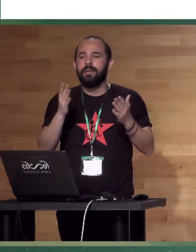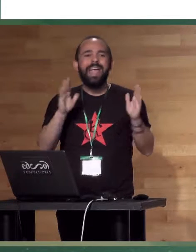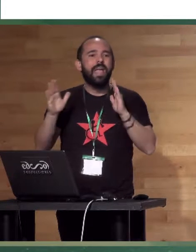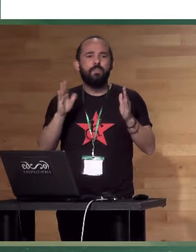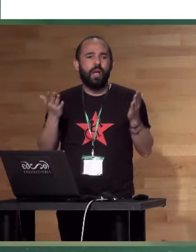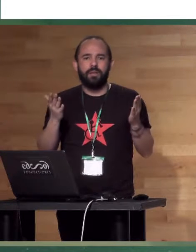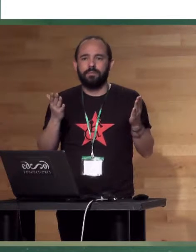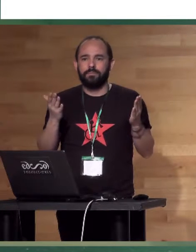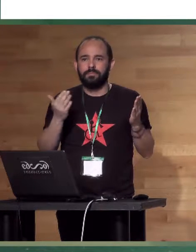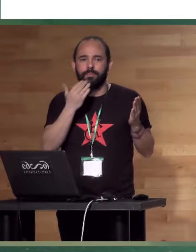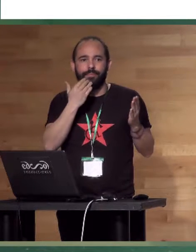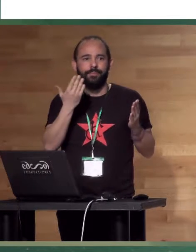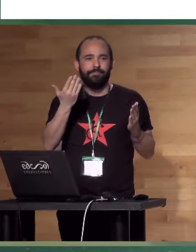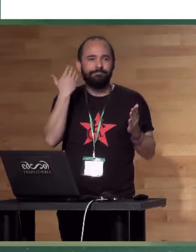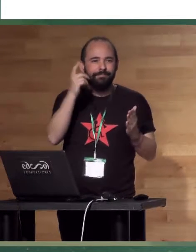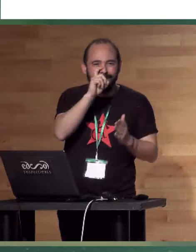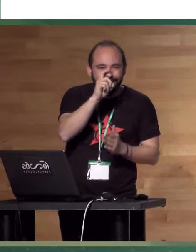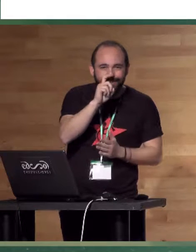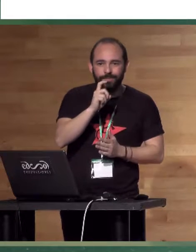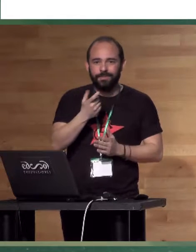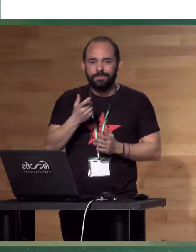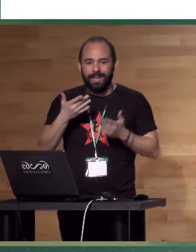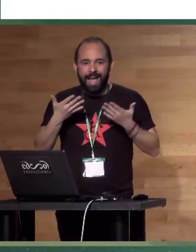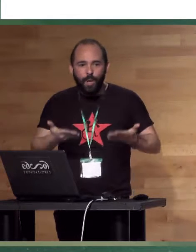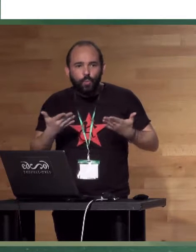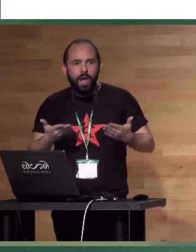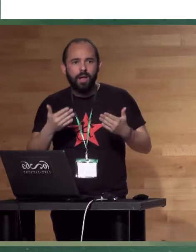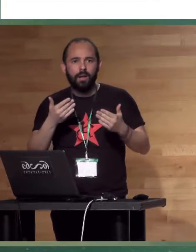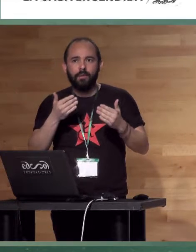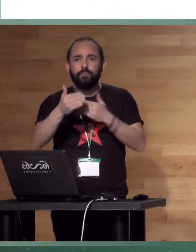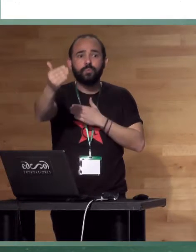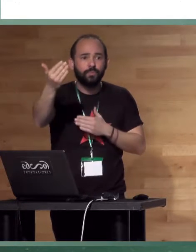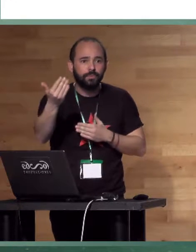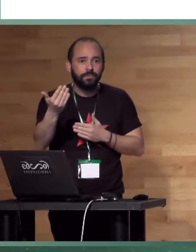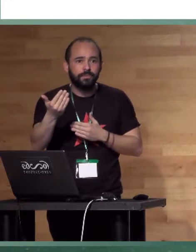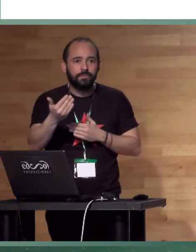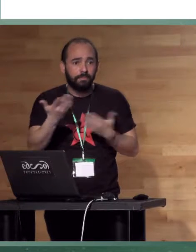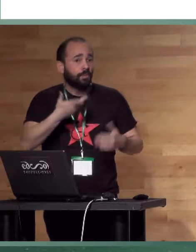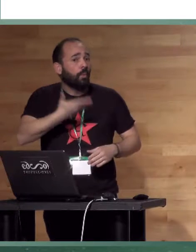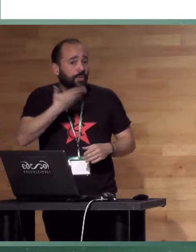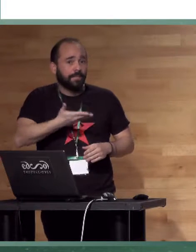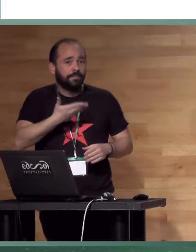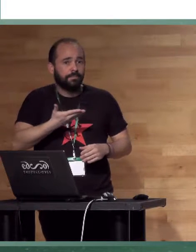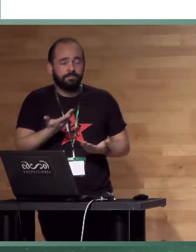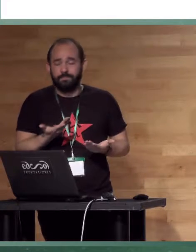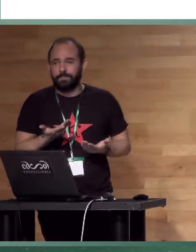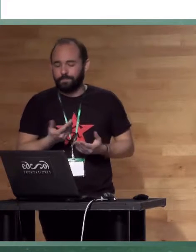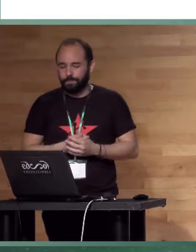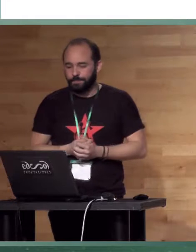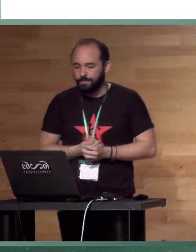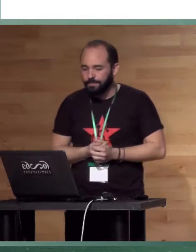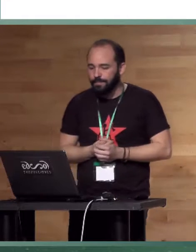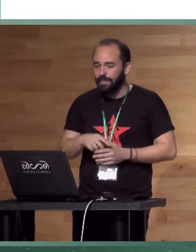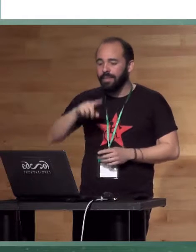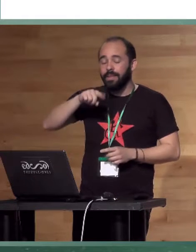Tercero, ¿en qué época transcurre? ¿En qué año? ¿La actualidad? ¿En el futuro? Eso es importante.